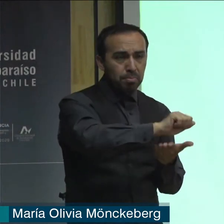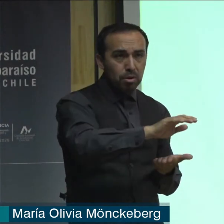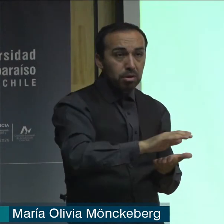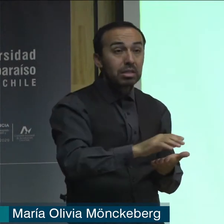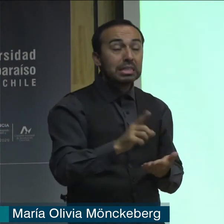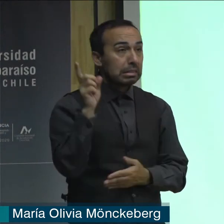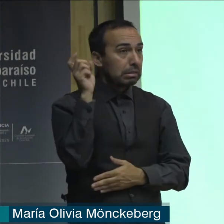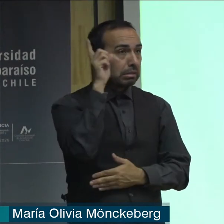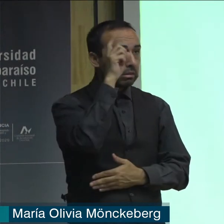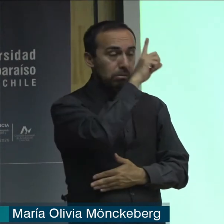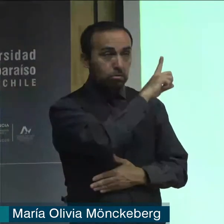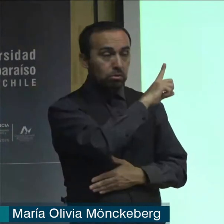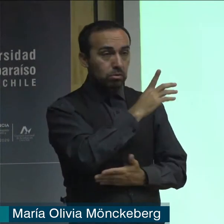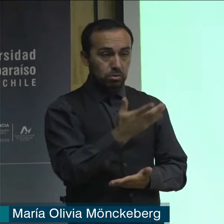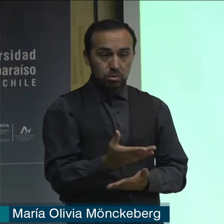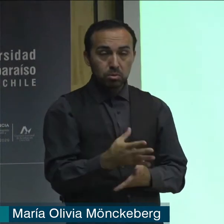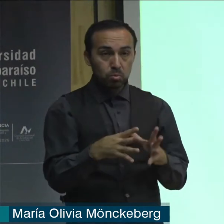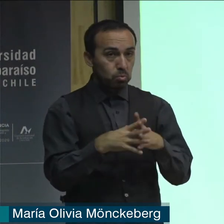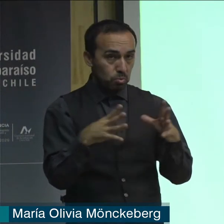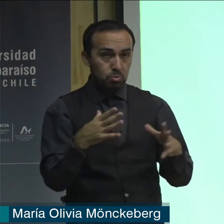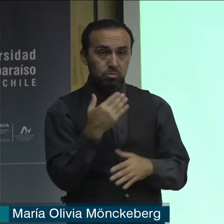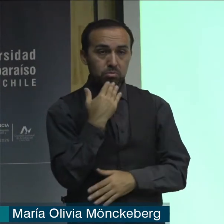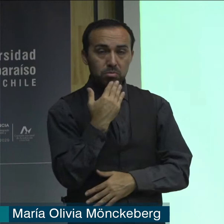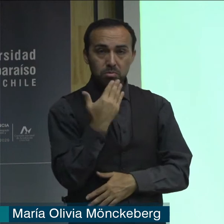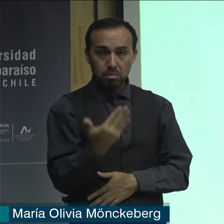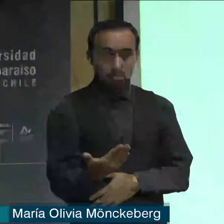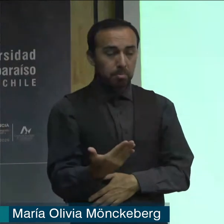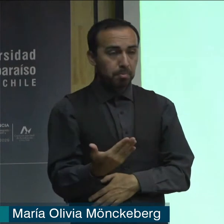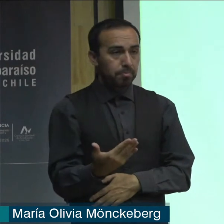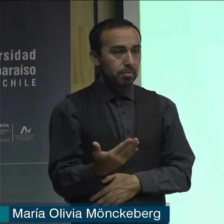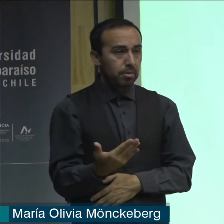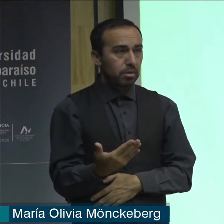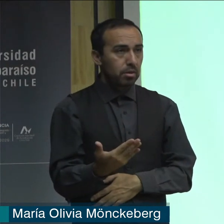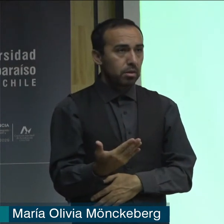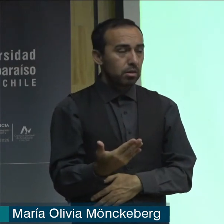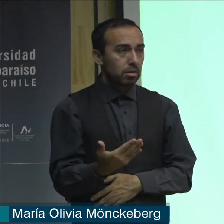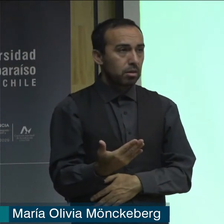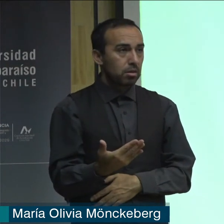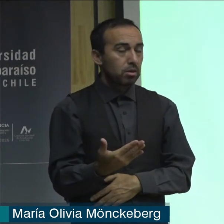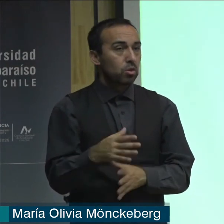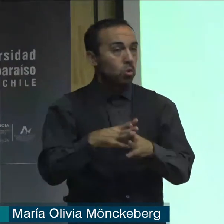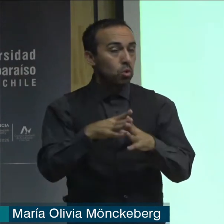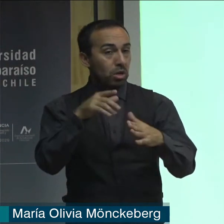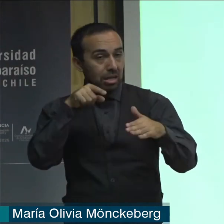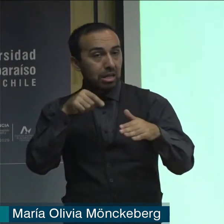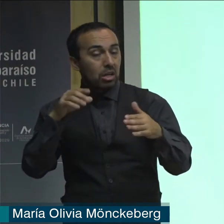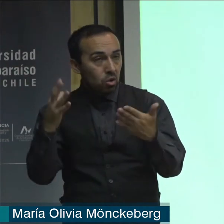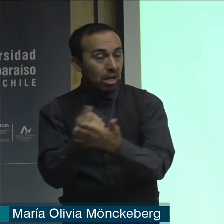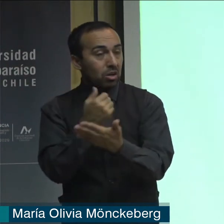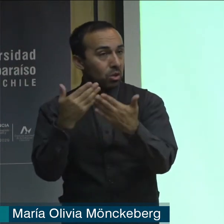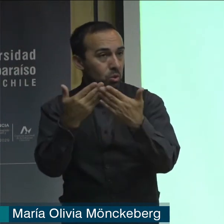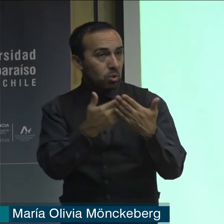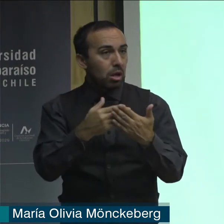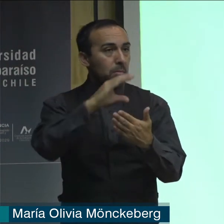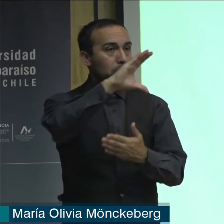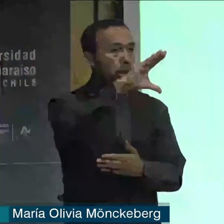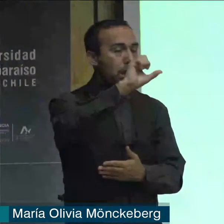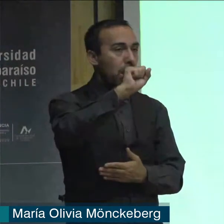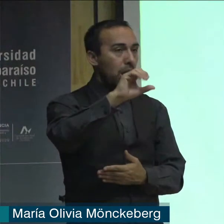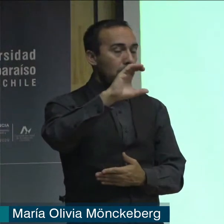bueno muchos también los que entraron por cae y en la medida de que aquí